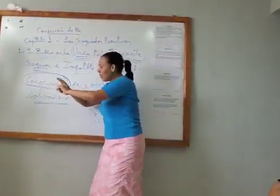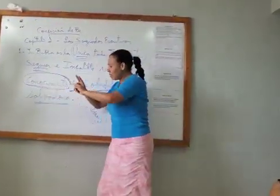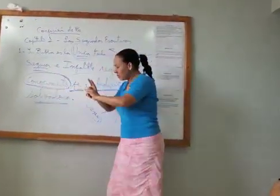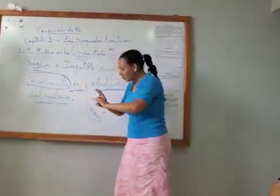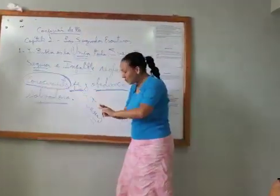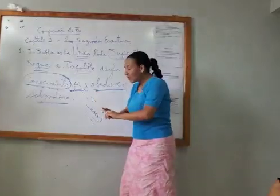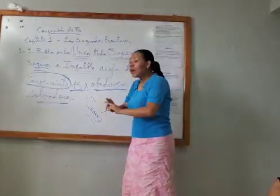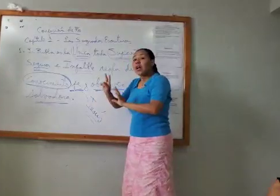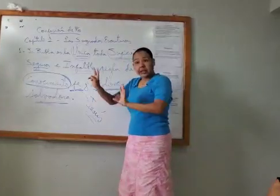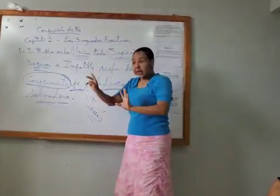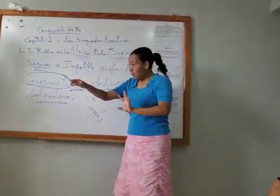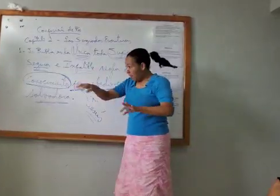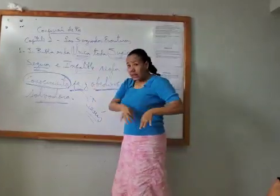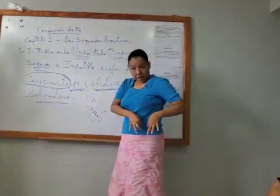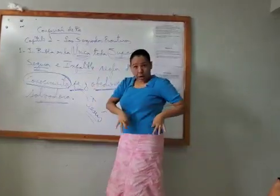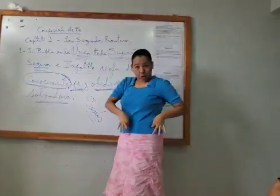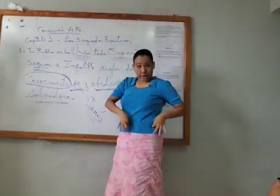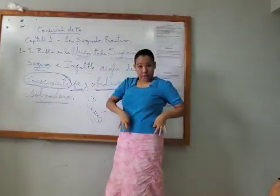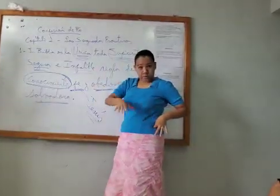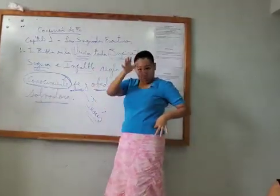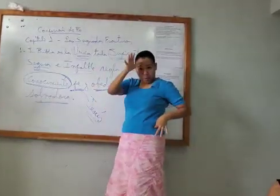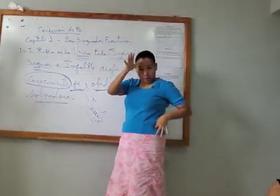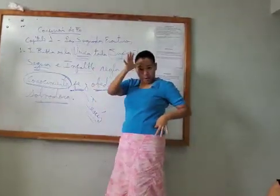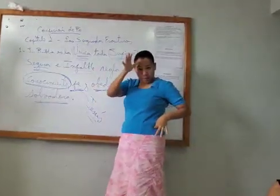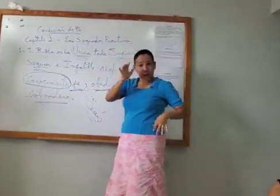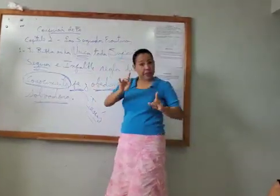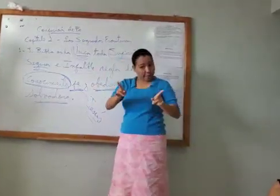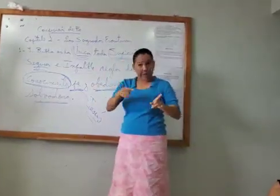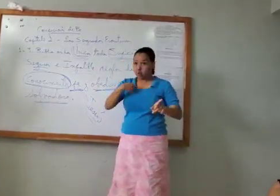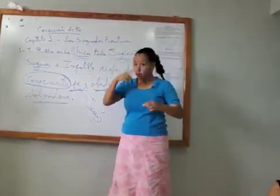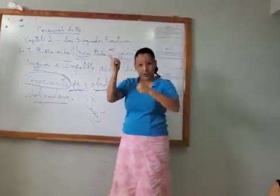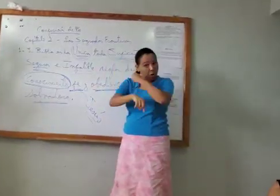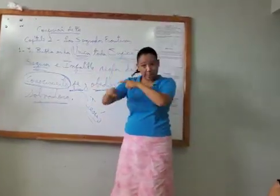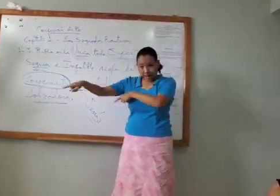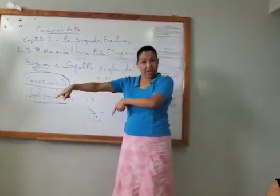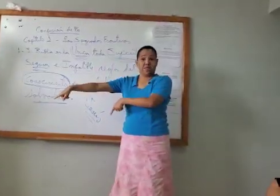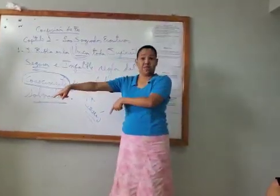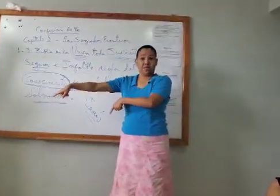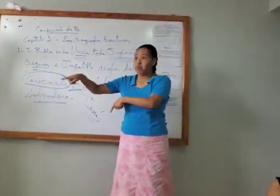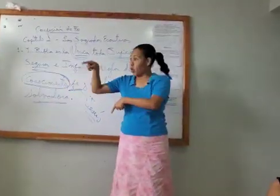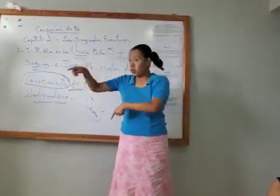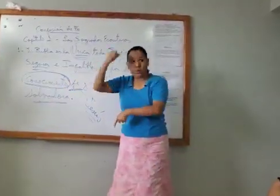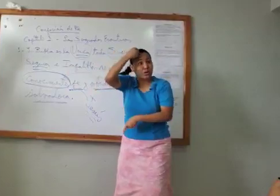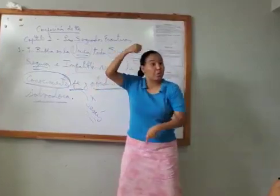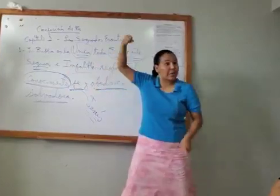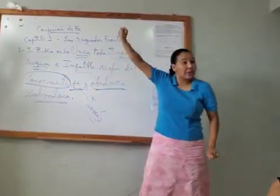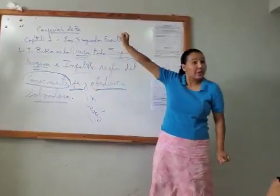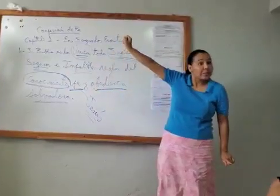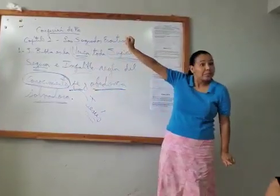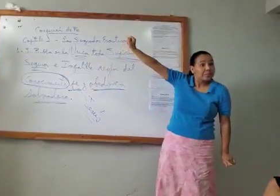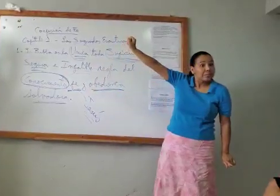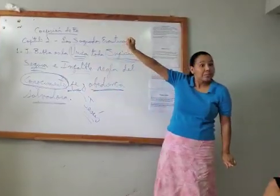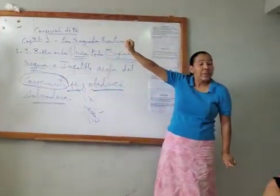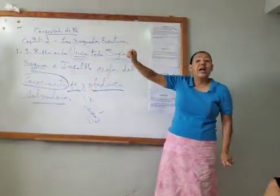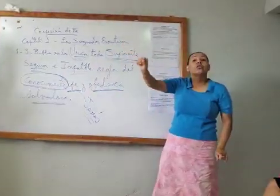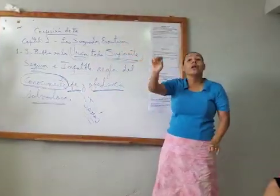senté. Literalmente, la correa, de su papá. Le dije, mira, yo te tengo que pegar, porque tú, de sobredecir.